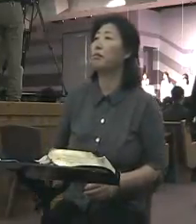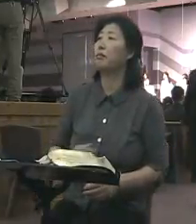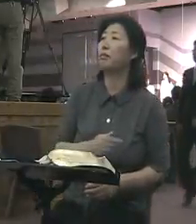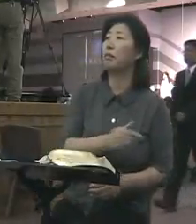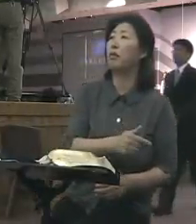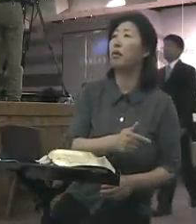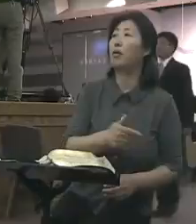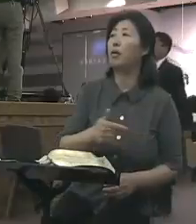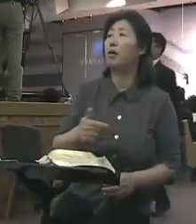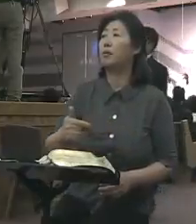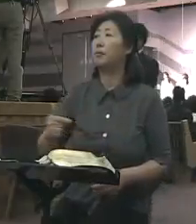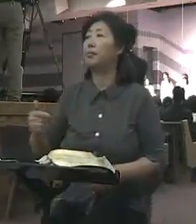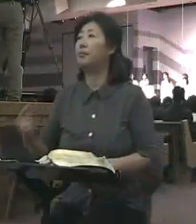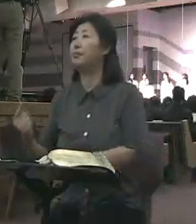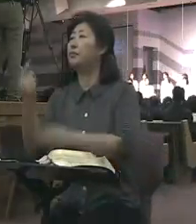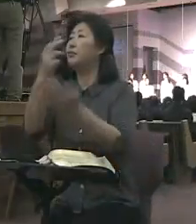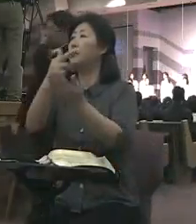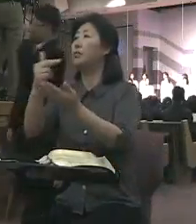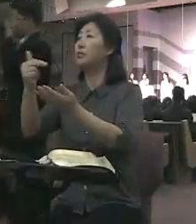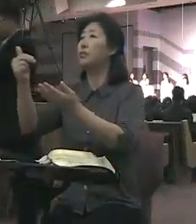나 지성소로